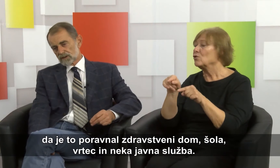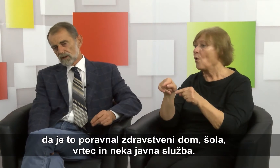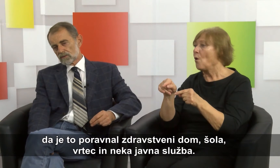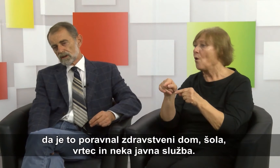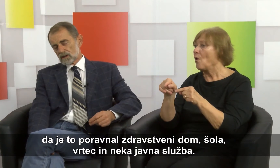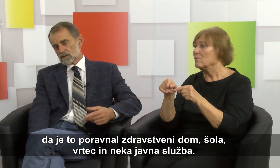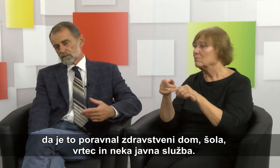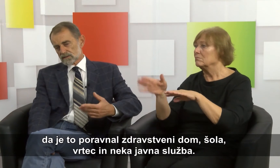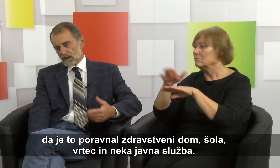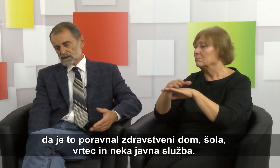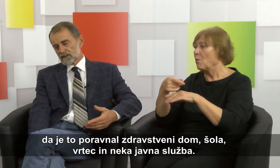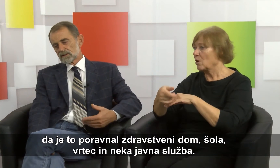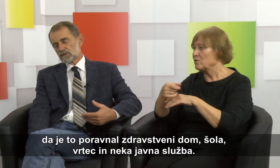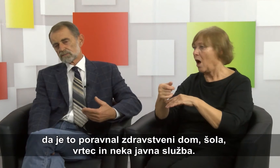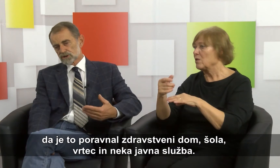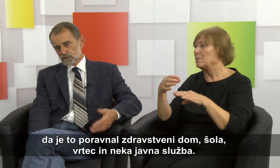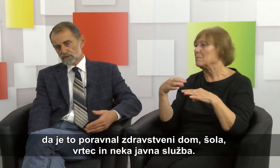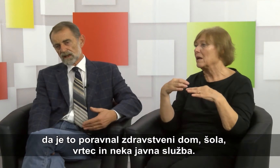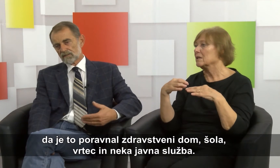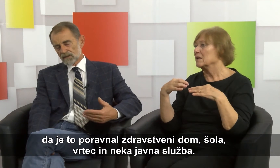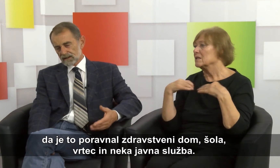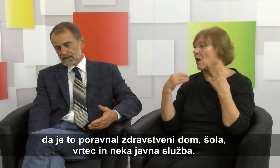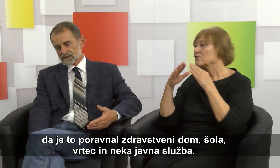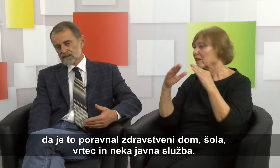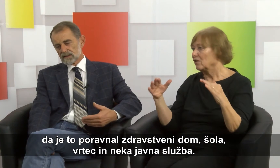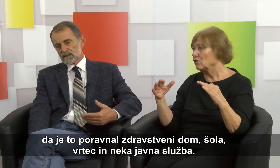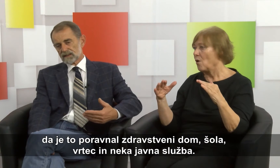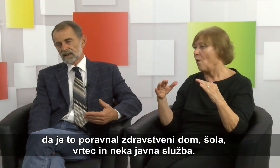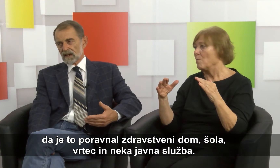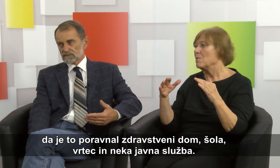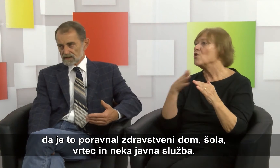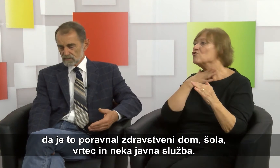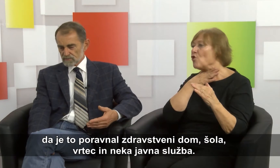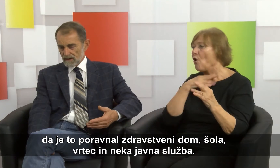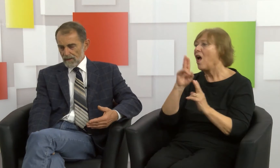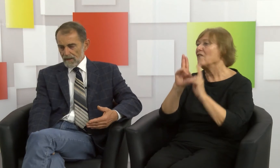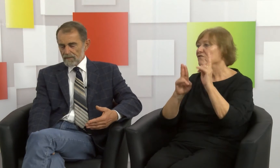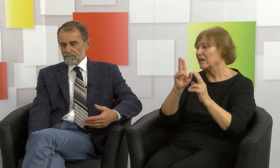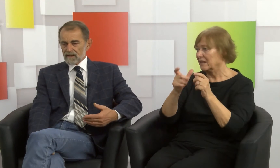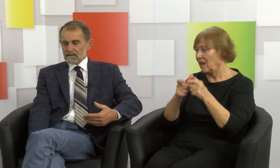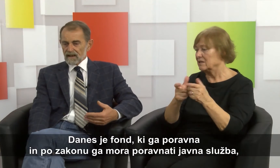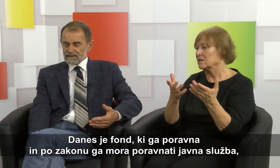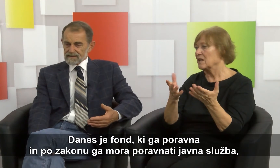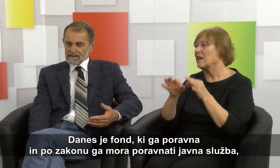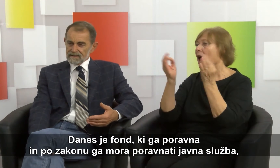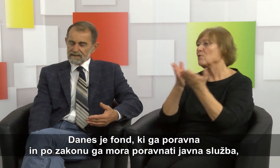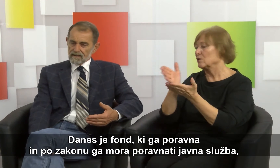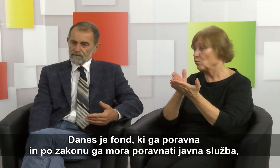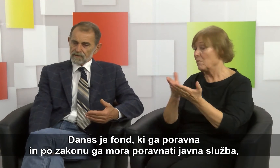poravnal zdravstveni dom, šola, vrtec, neka javna služba. Danes je